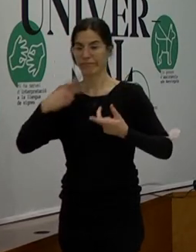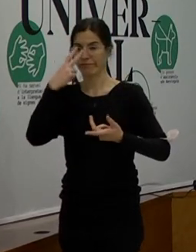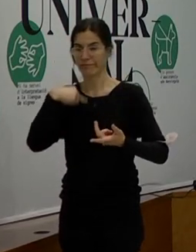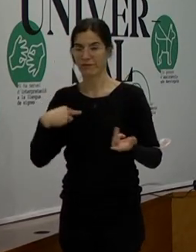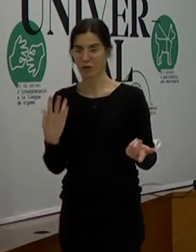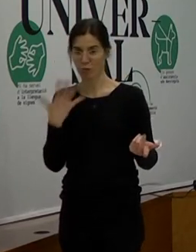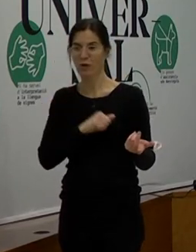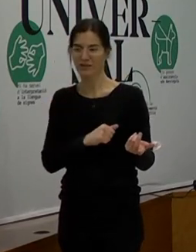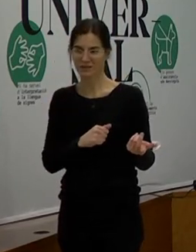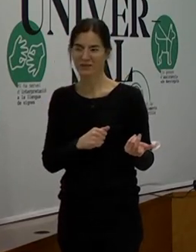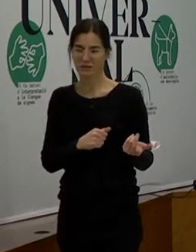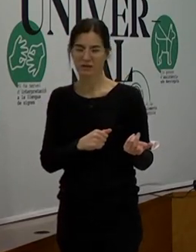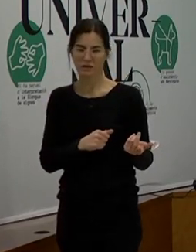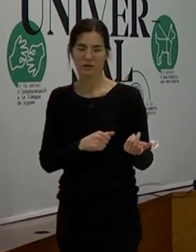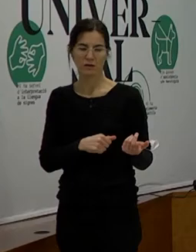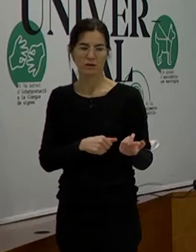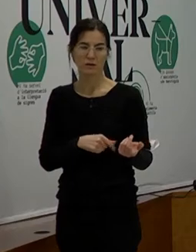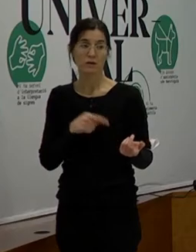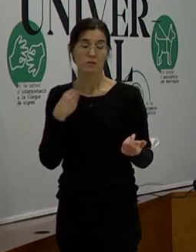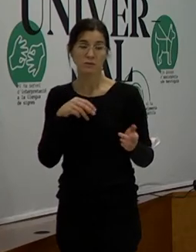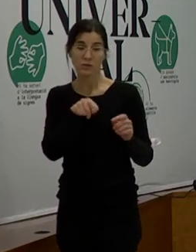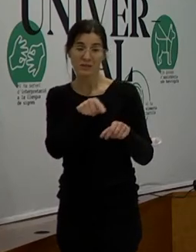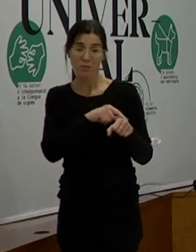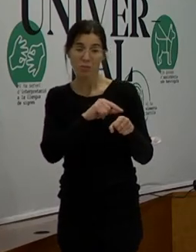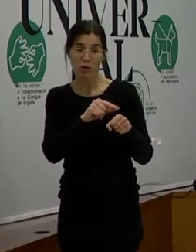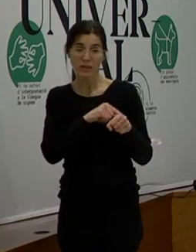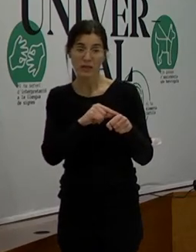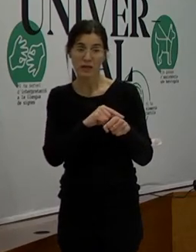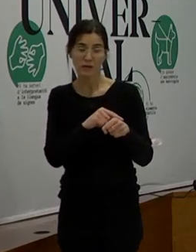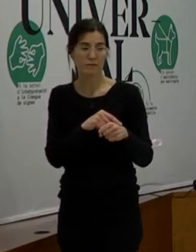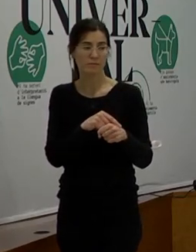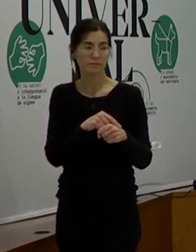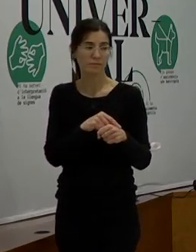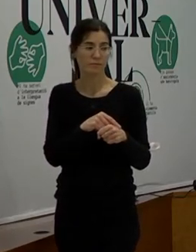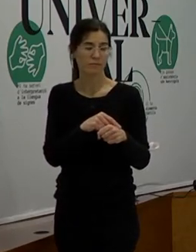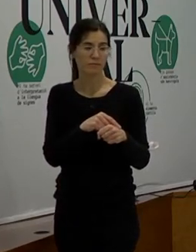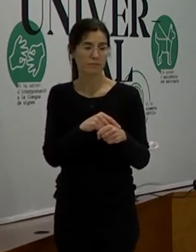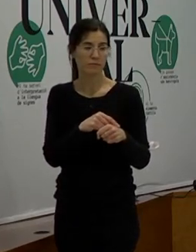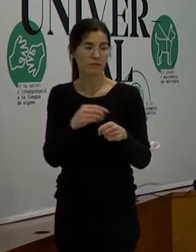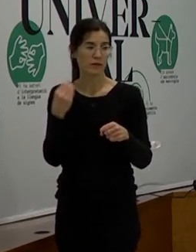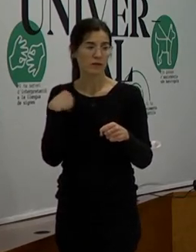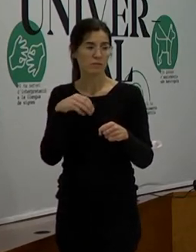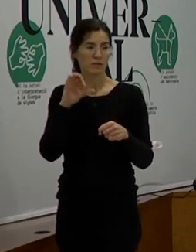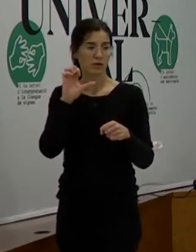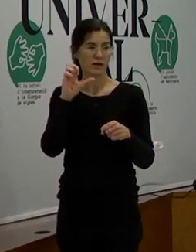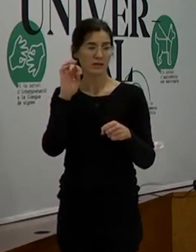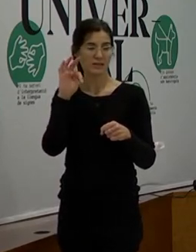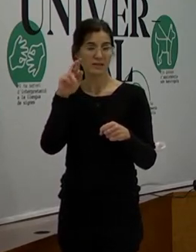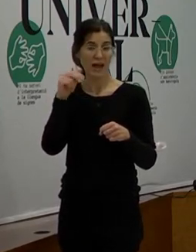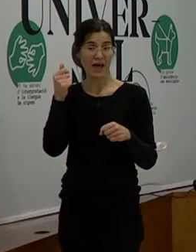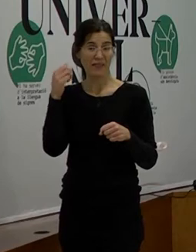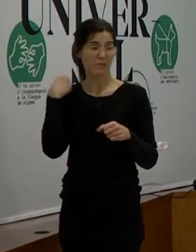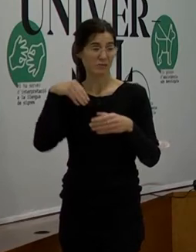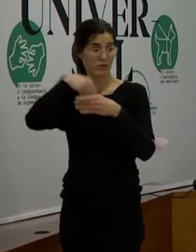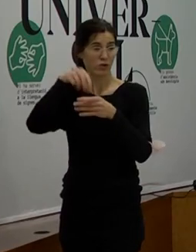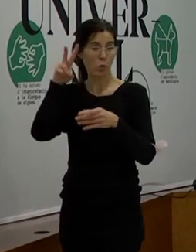¿Vale? Això és una política que la Sandra Bestraten, que està a l'OPC, va començar, i